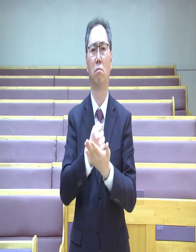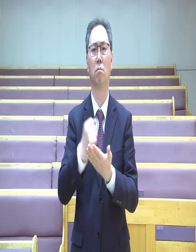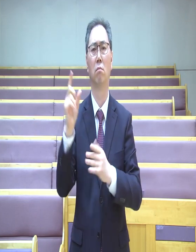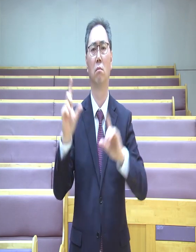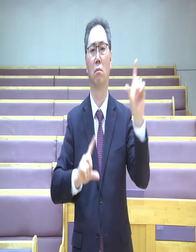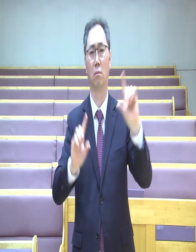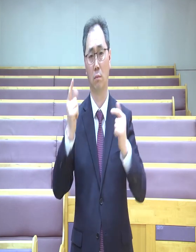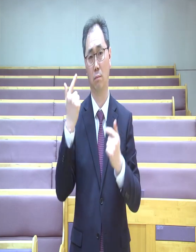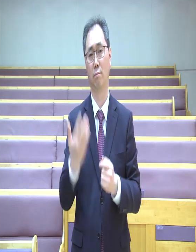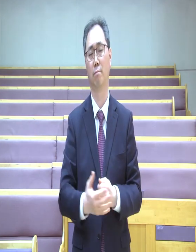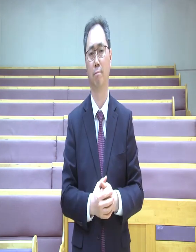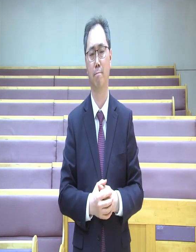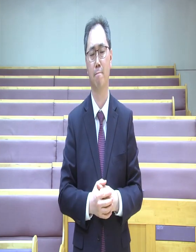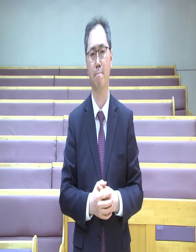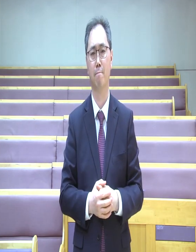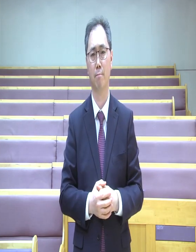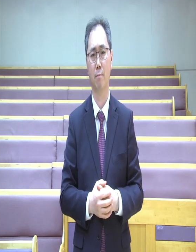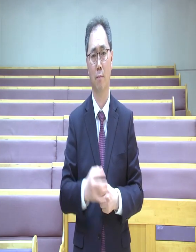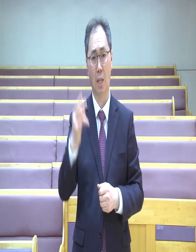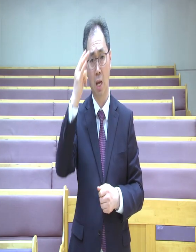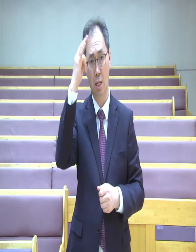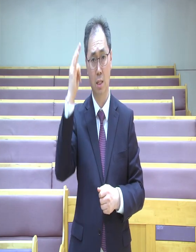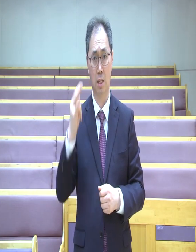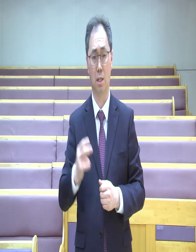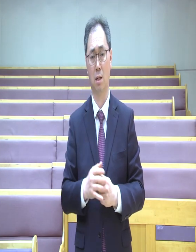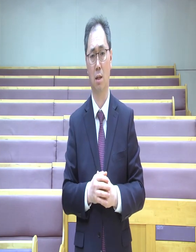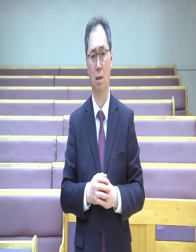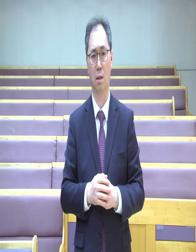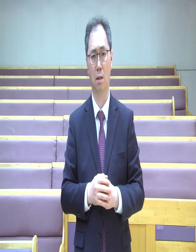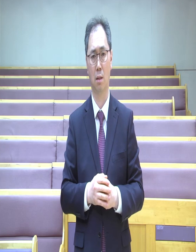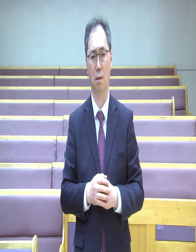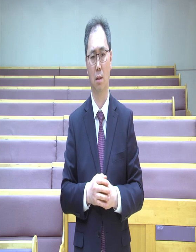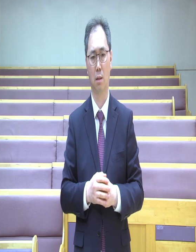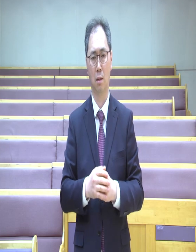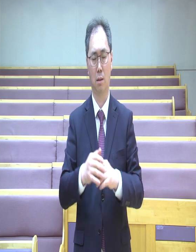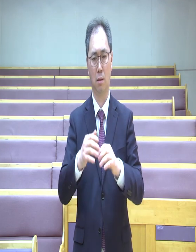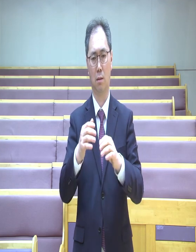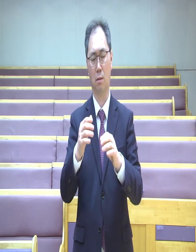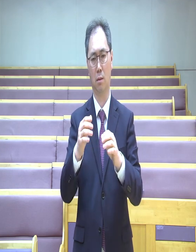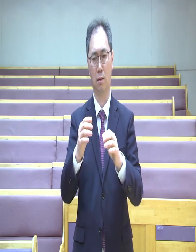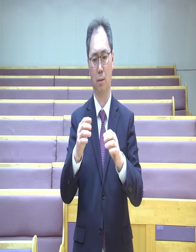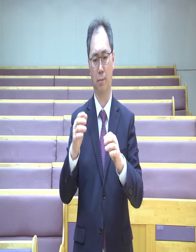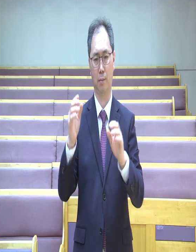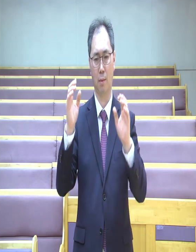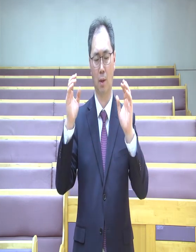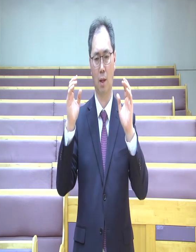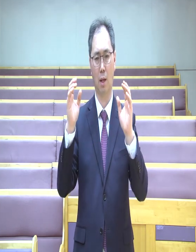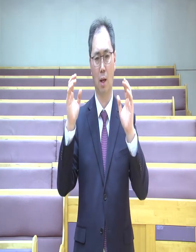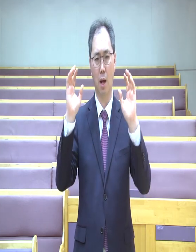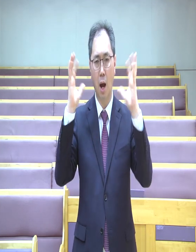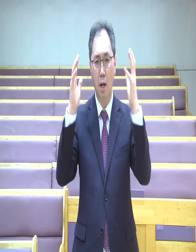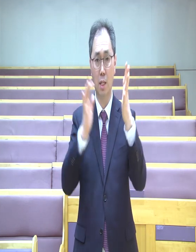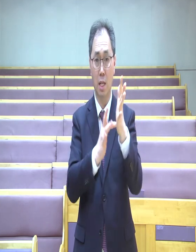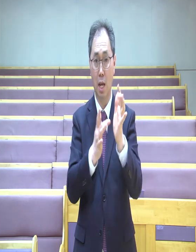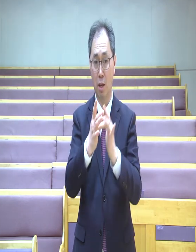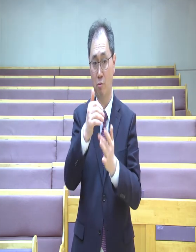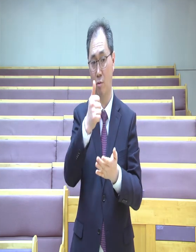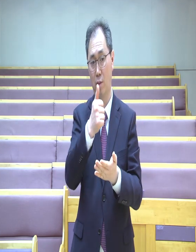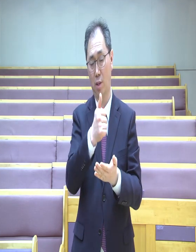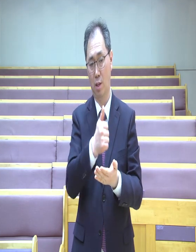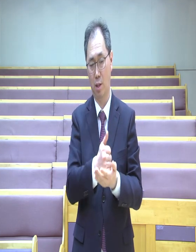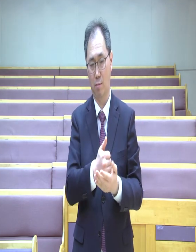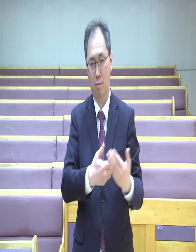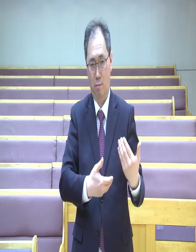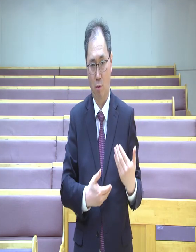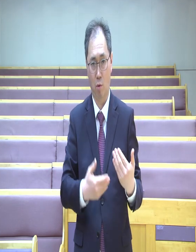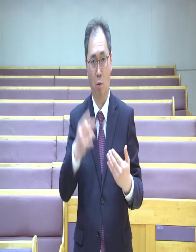마리아가 아기 예수님을 안고 성전에 예배하러 갔을 때에 할아버지 시므온, 선지자 시므온이 아기 예수를 껴안고